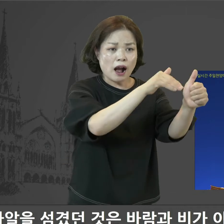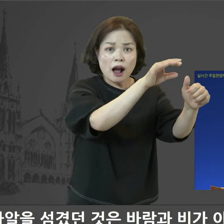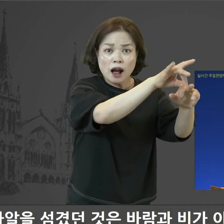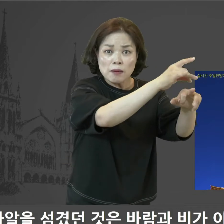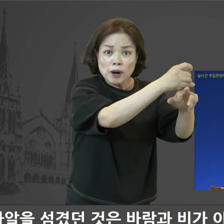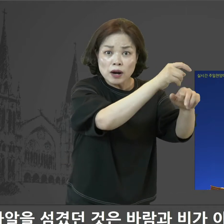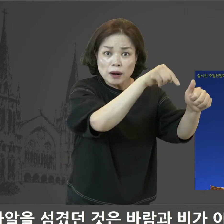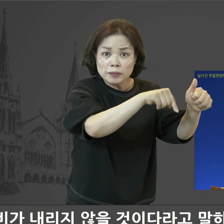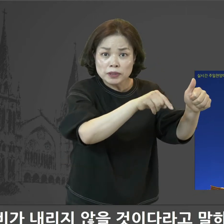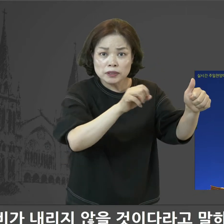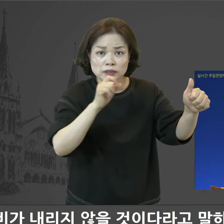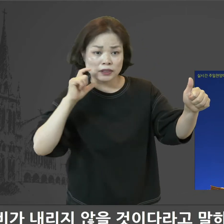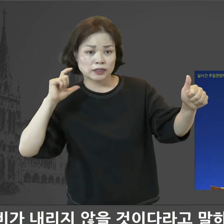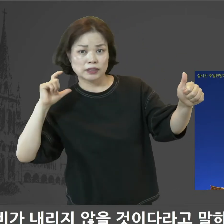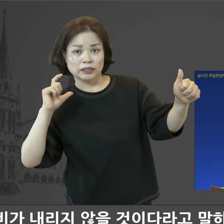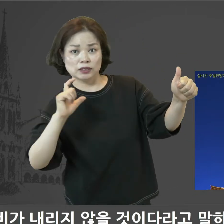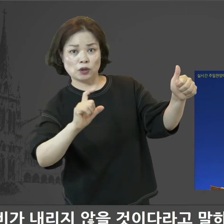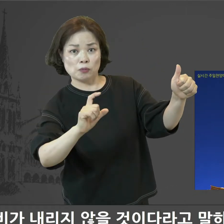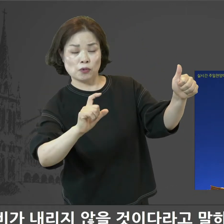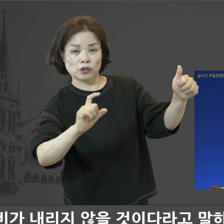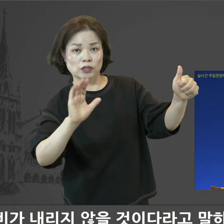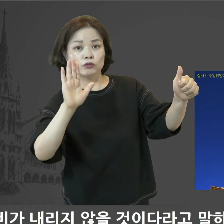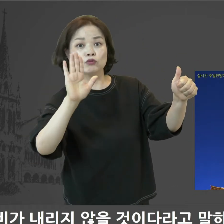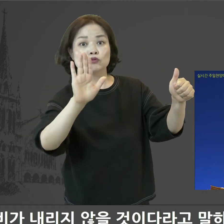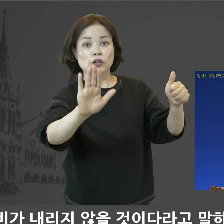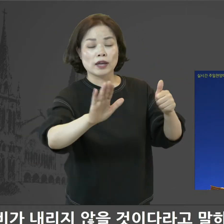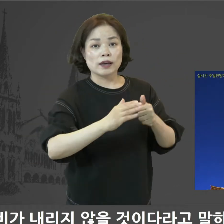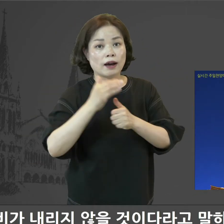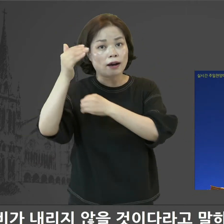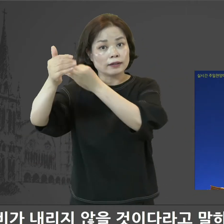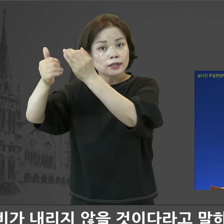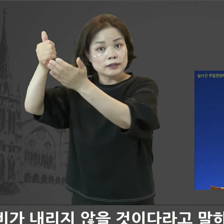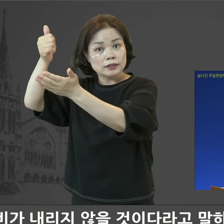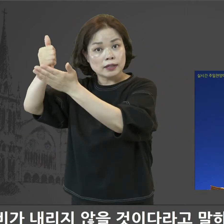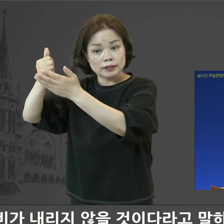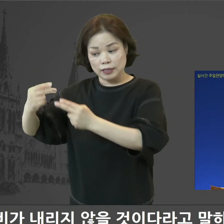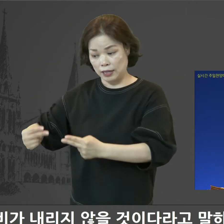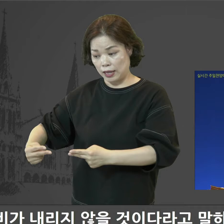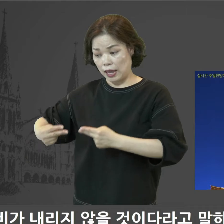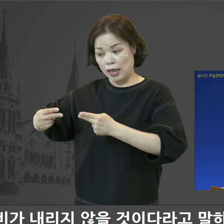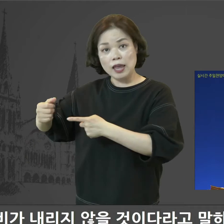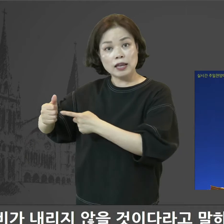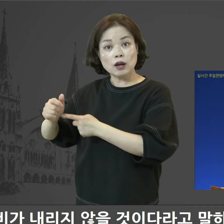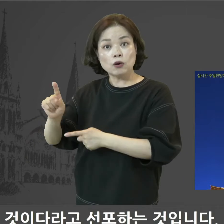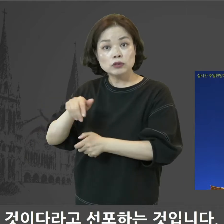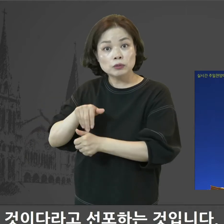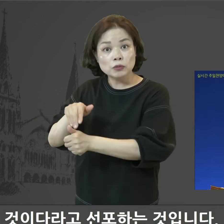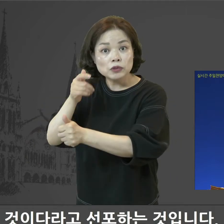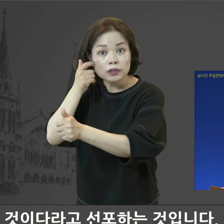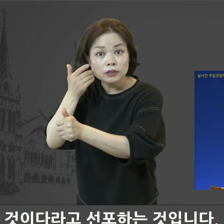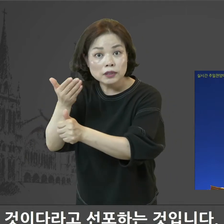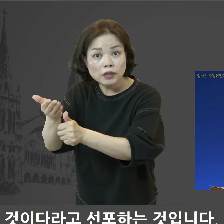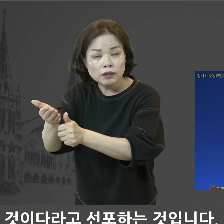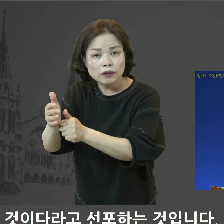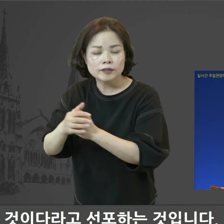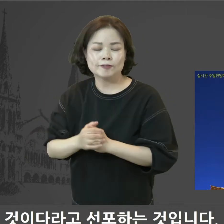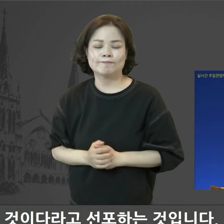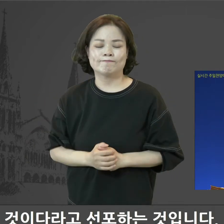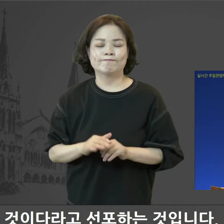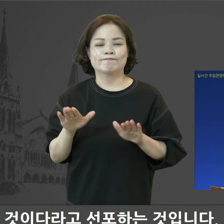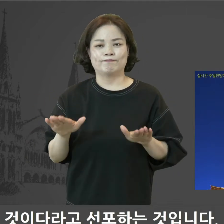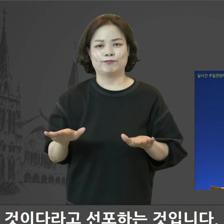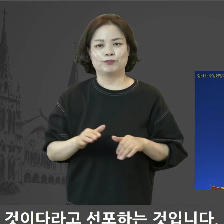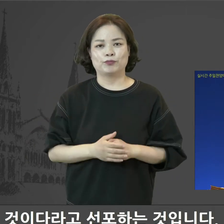앞에서 이 말을 선포하게 하신 다음에 하나님께서는 이 엘리야를 어디로 보내시나요? 네, 맞습니다.